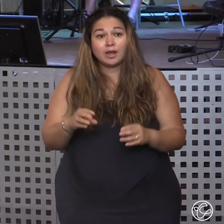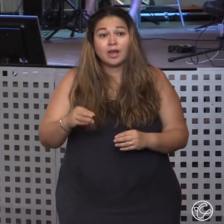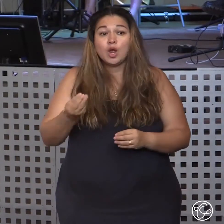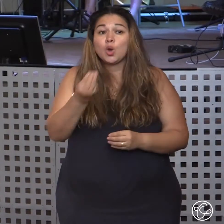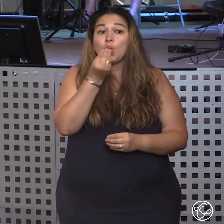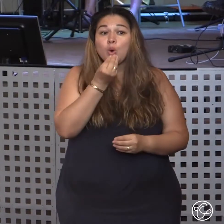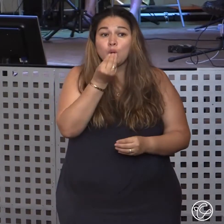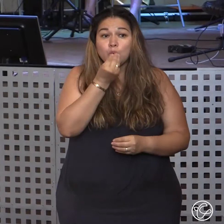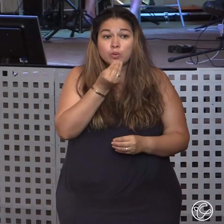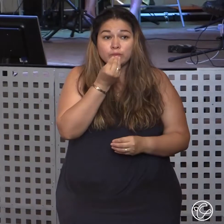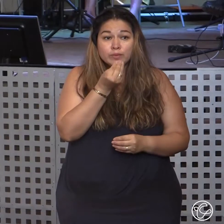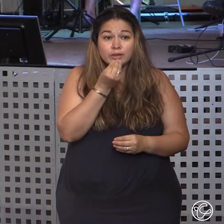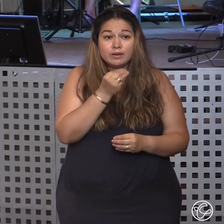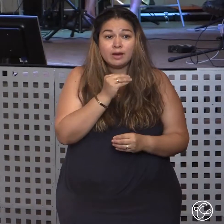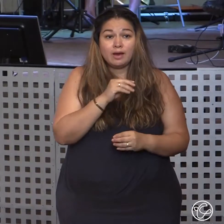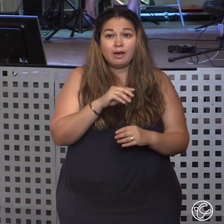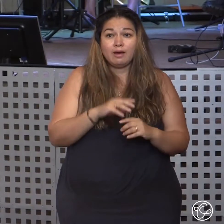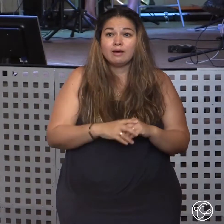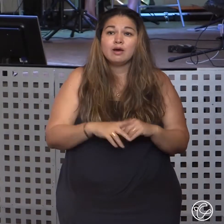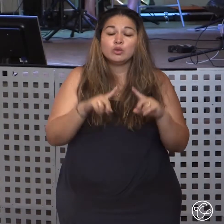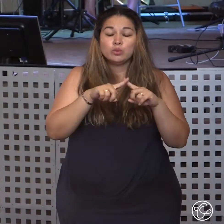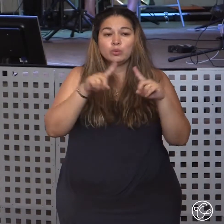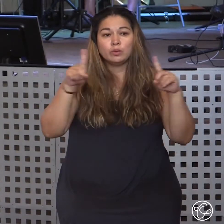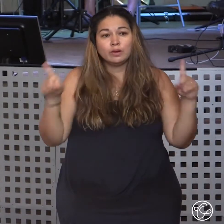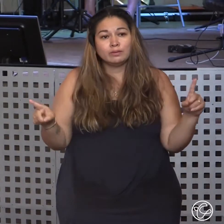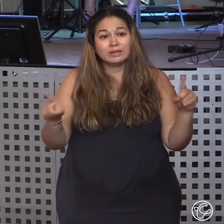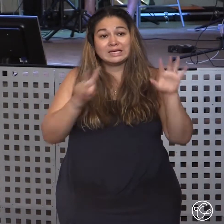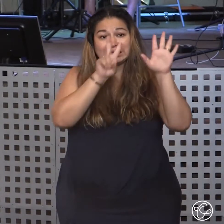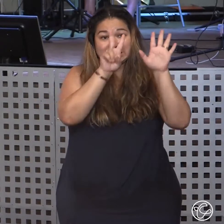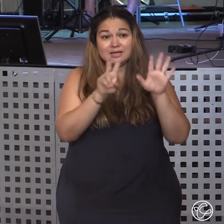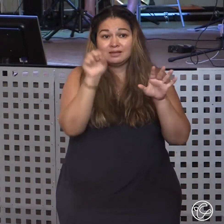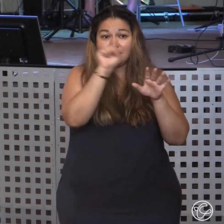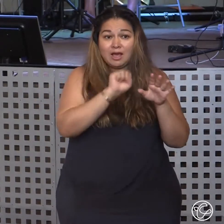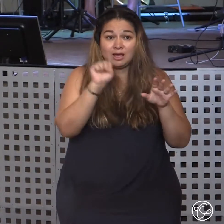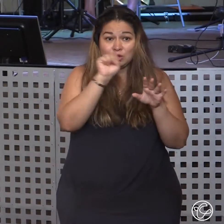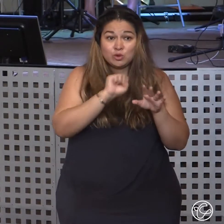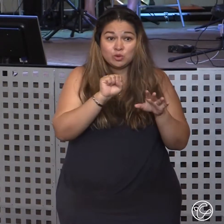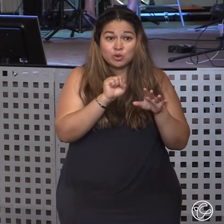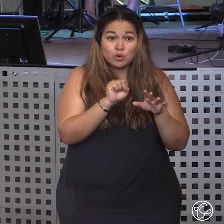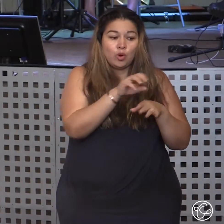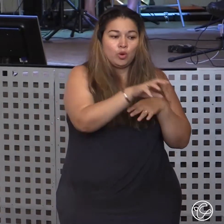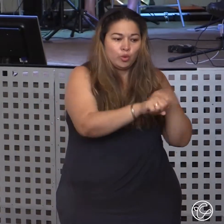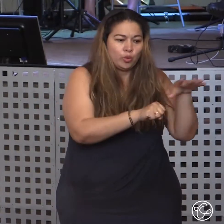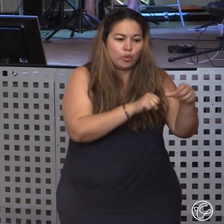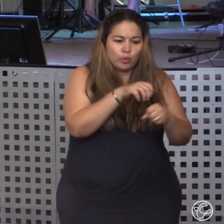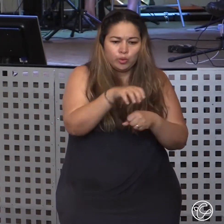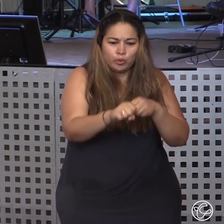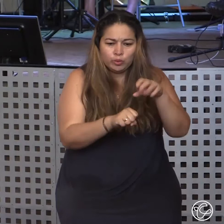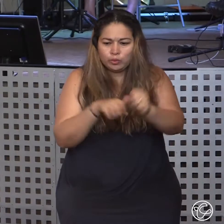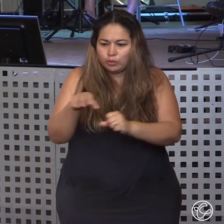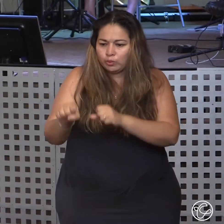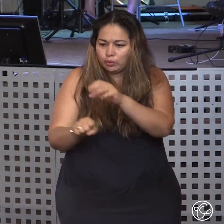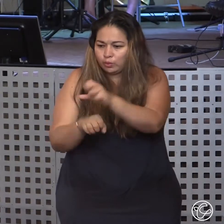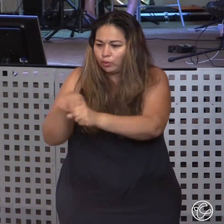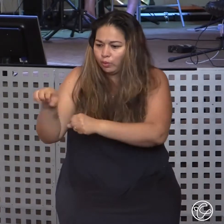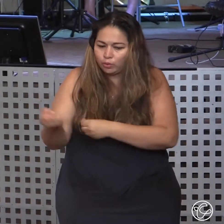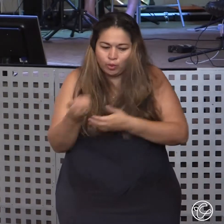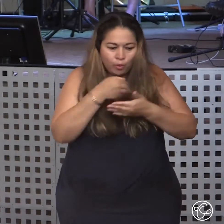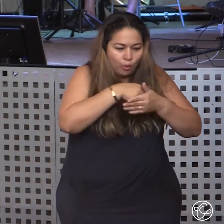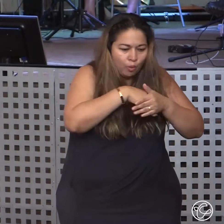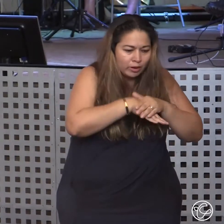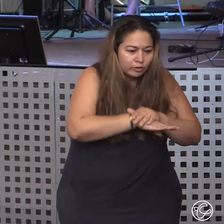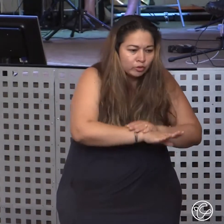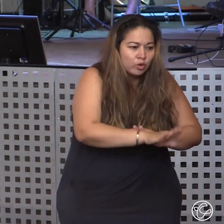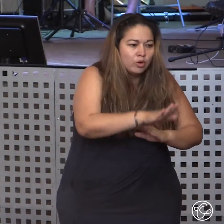el alimento que se produjo en Egipto durante esos 7 años y lo almacenó en las